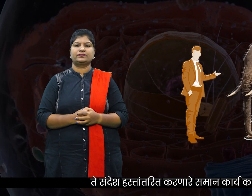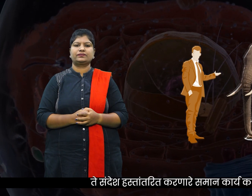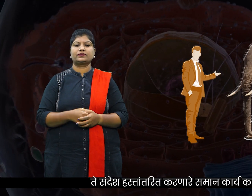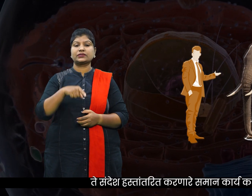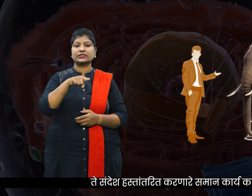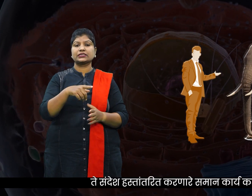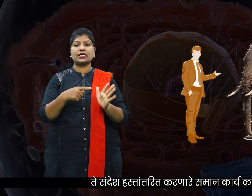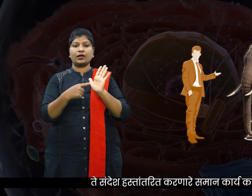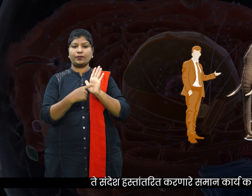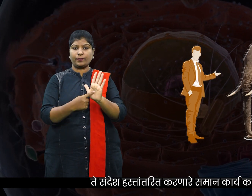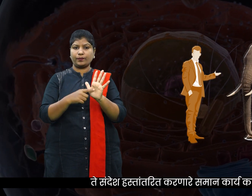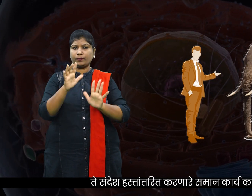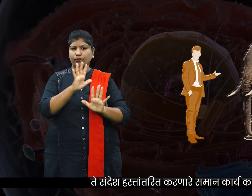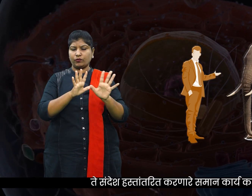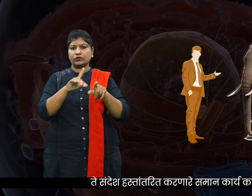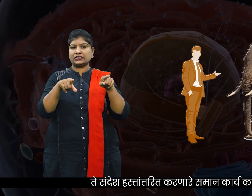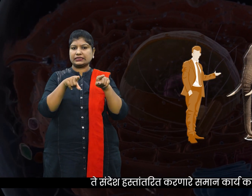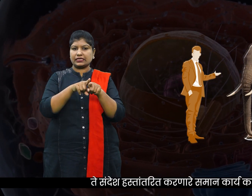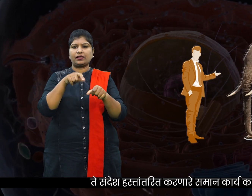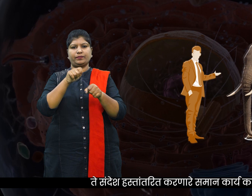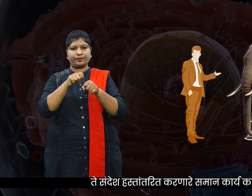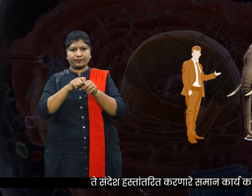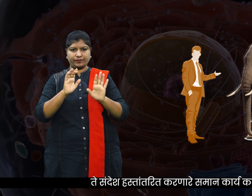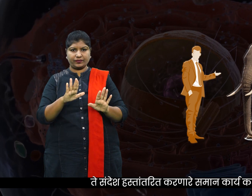ते संदेश हस्तांतरित करणारे समान कार्य करतात.